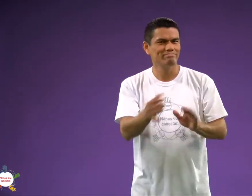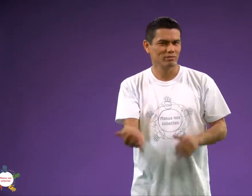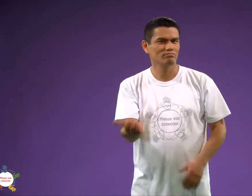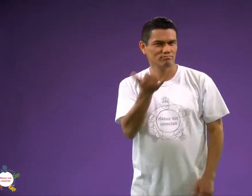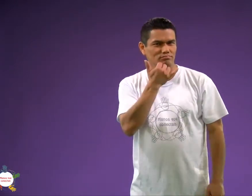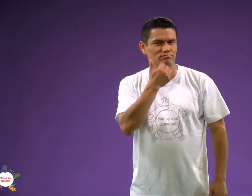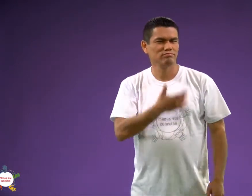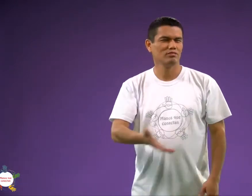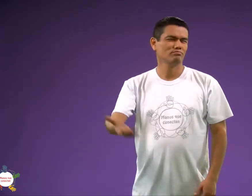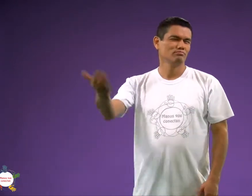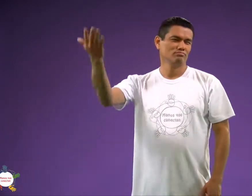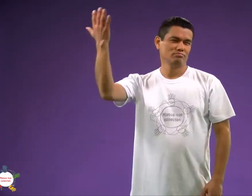Esto es falso.